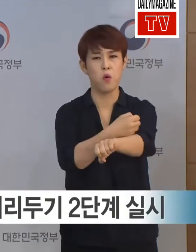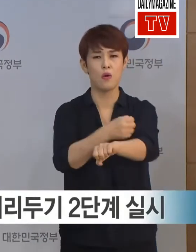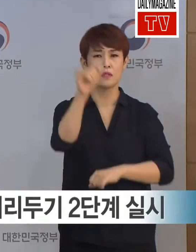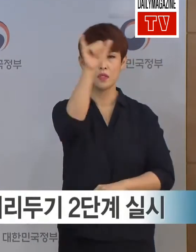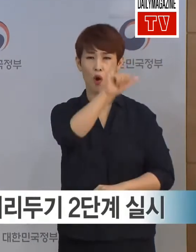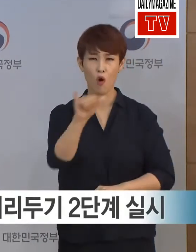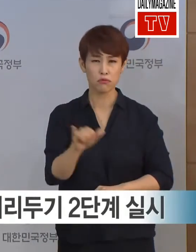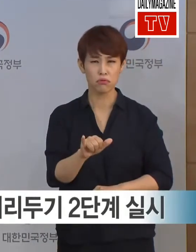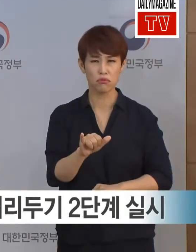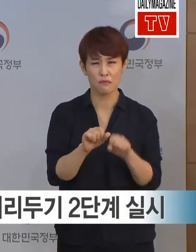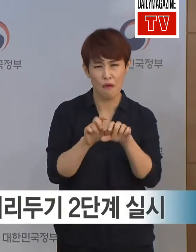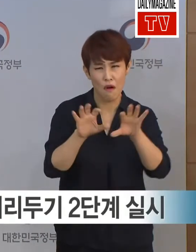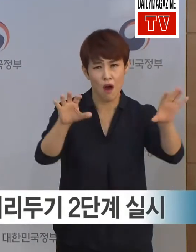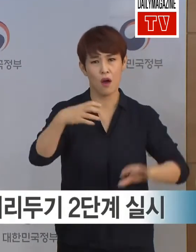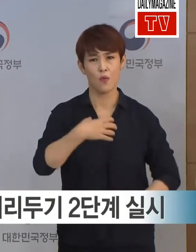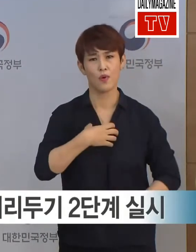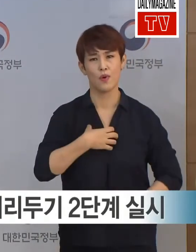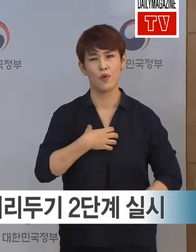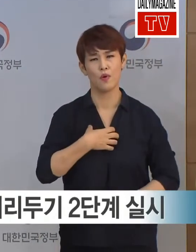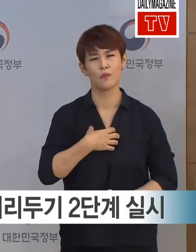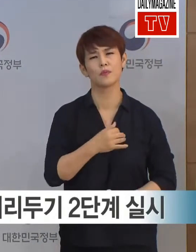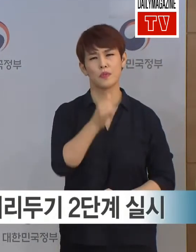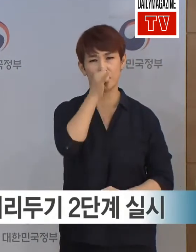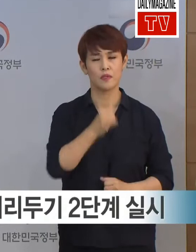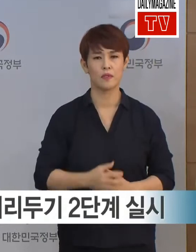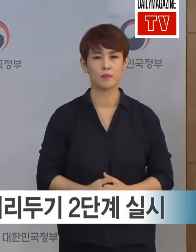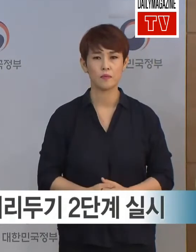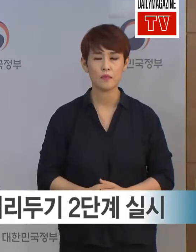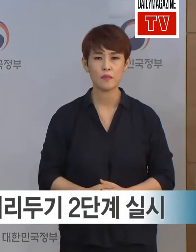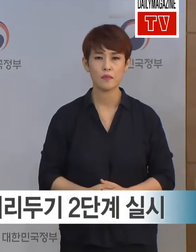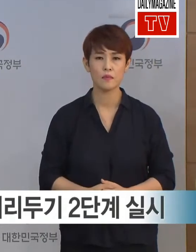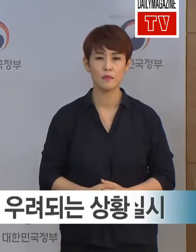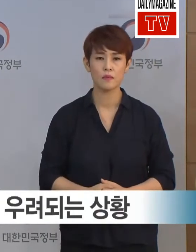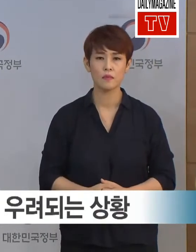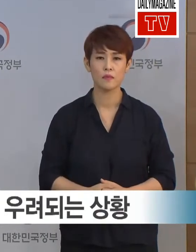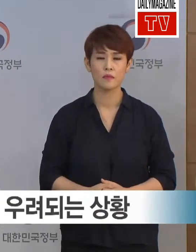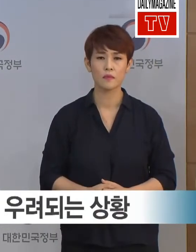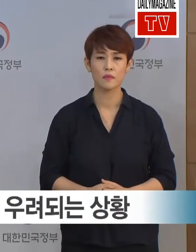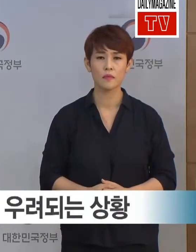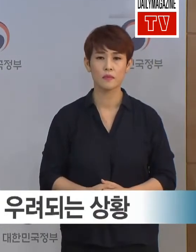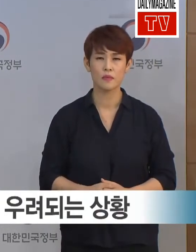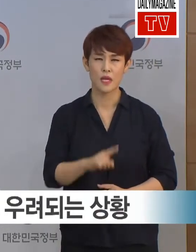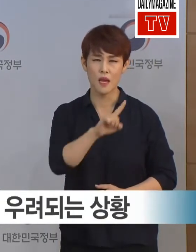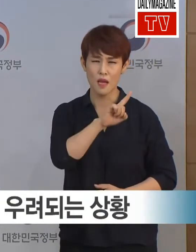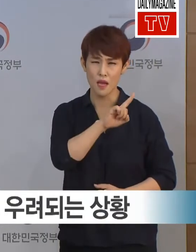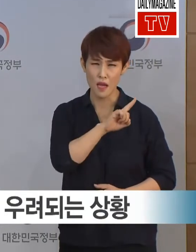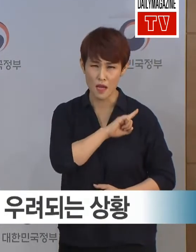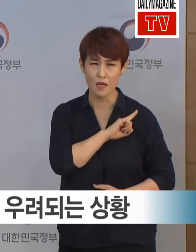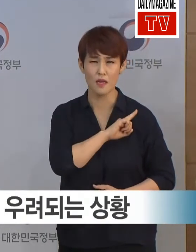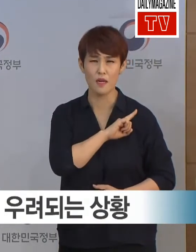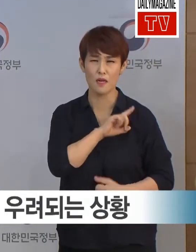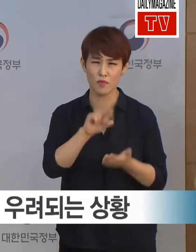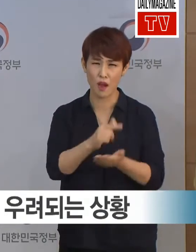전국적인 대유행 가능성마저 우려되는 상황입니다. 특히 현재 가장 큰 집단